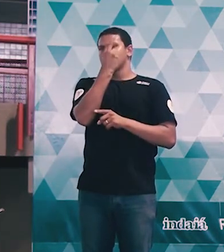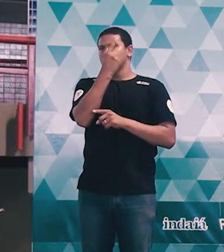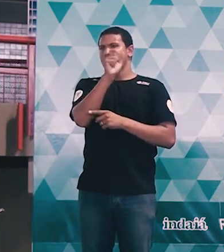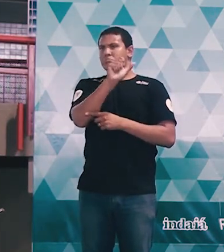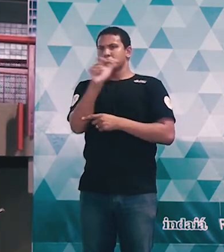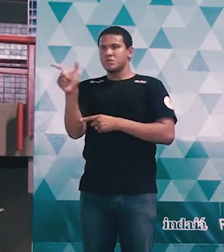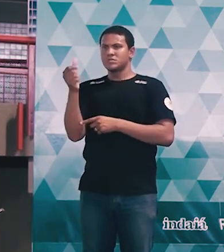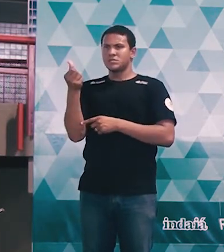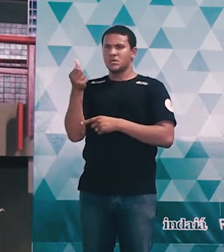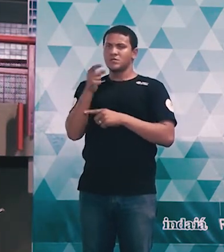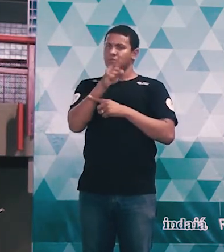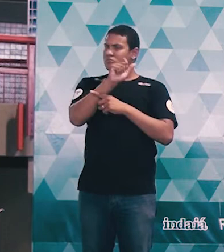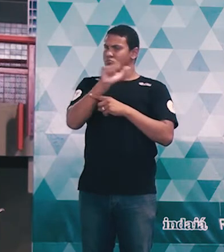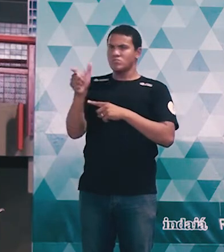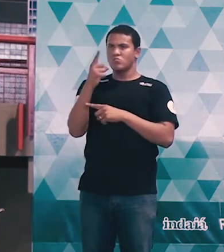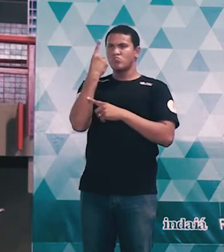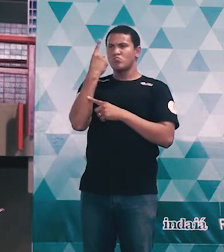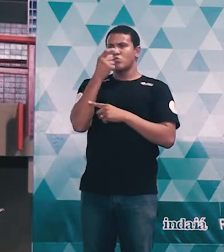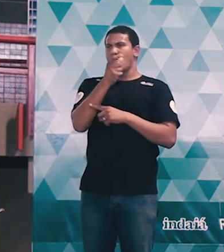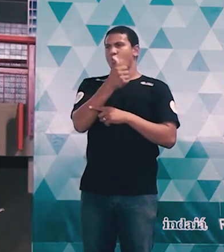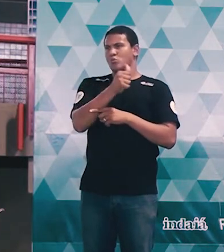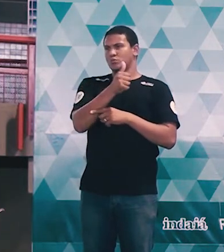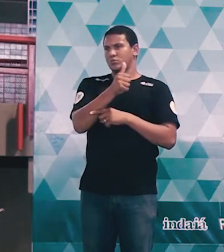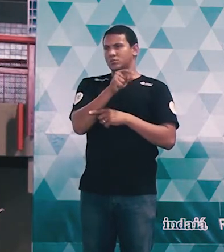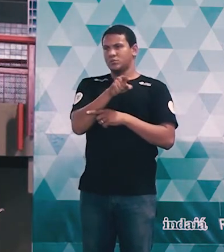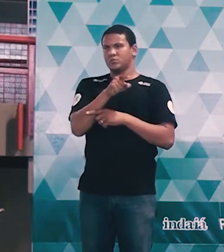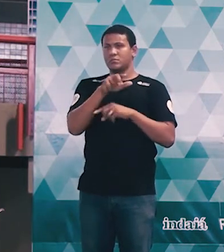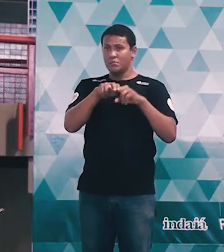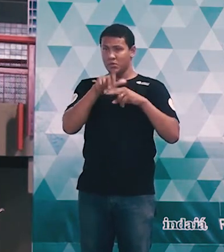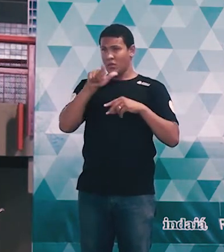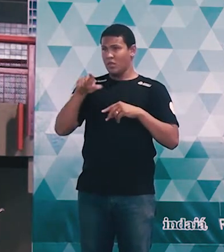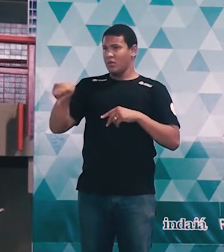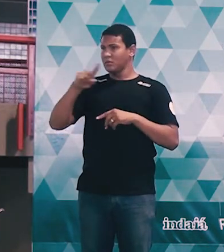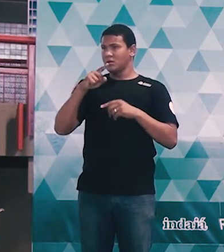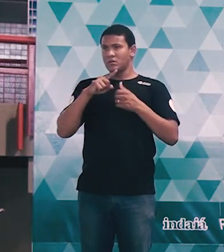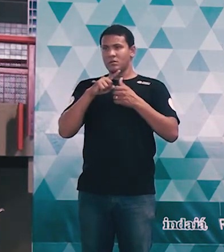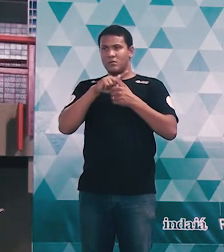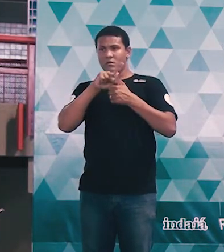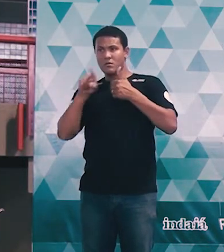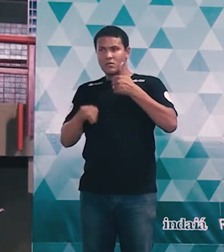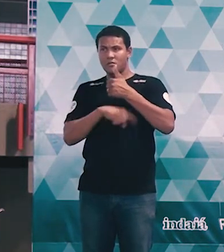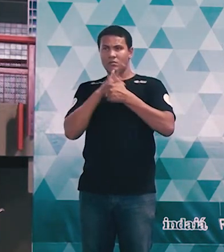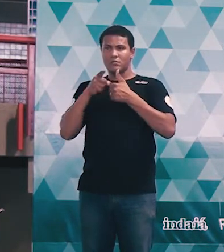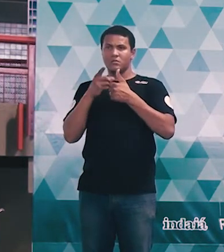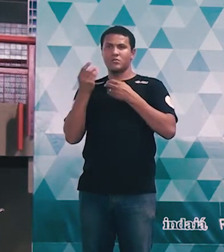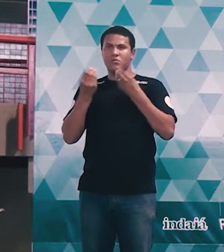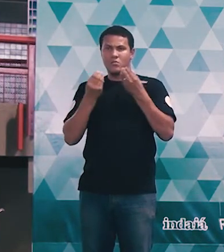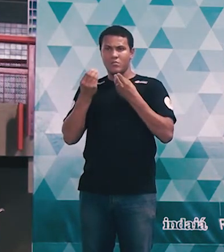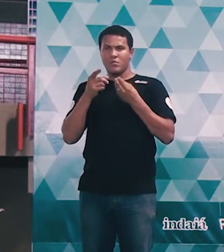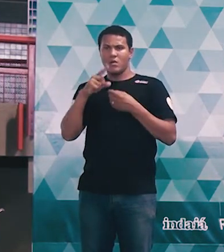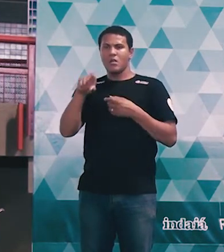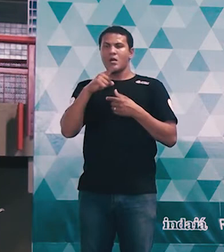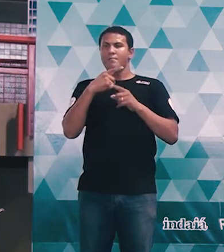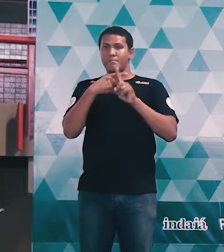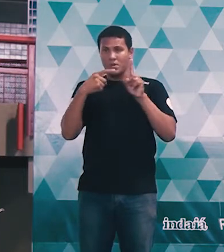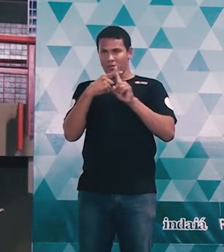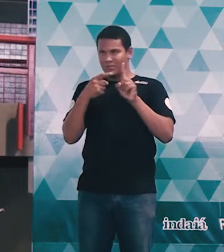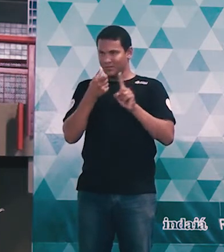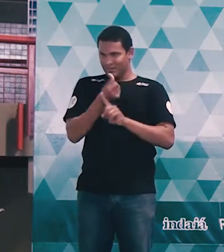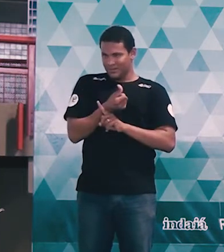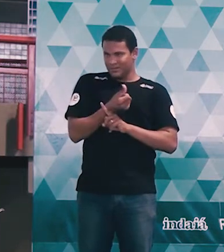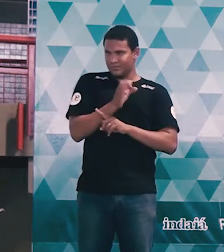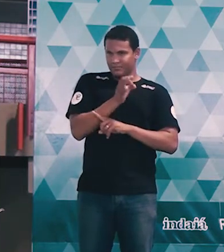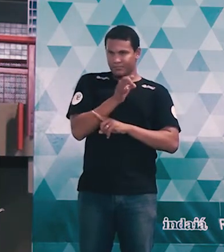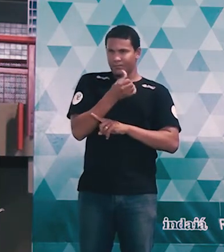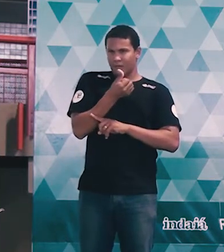pedi para vocês anotarem antes? Eu pedi para vocês anotarem que a média era quanto? Eu pedi para vocês anotarem que a média é 6.